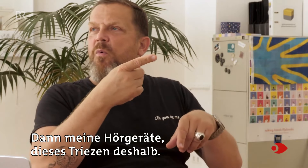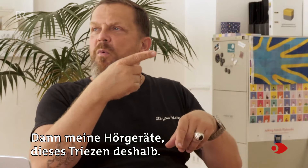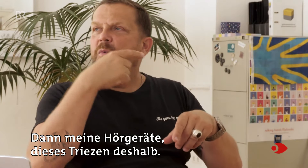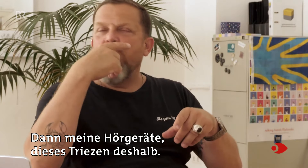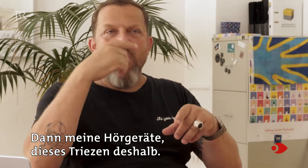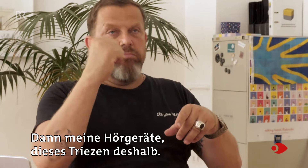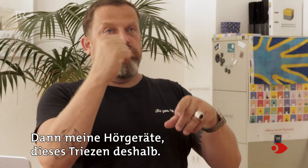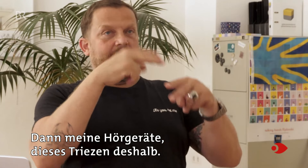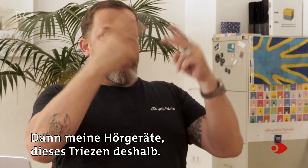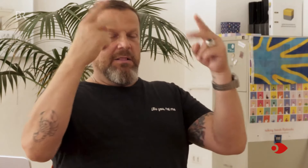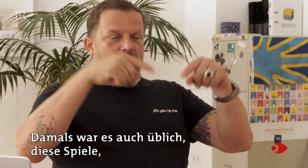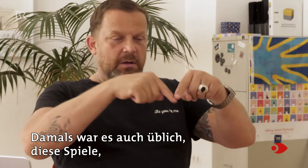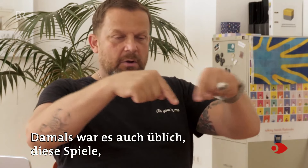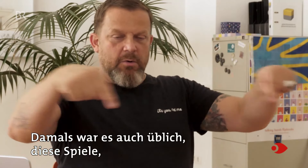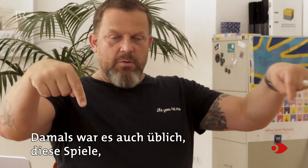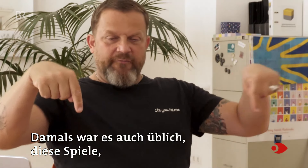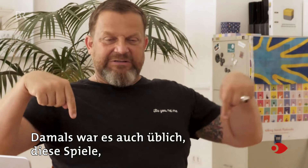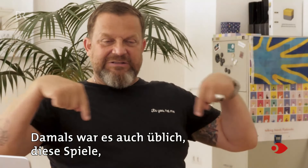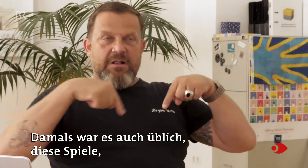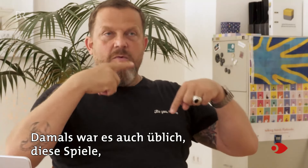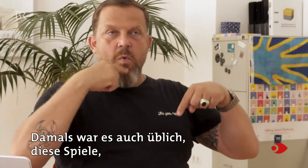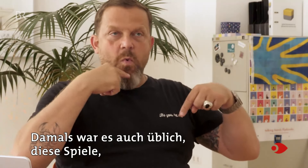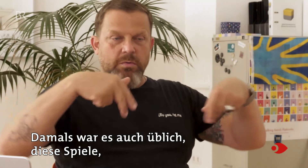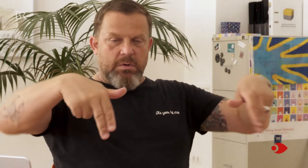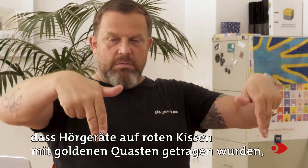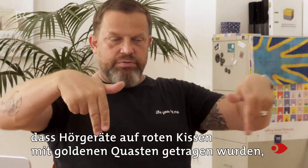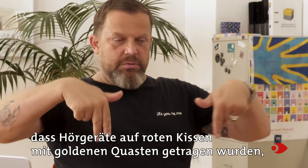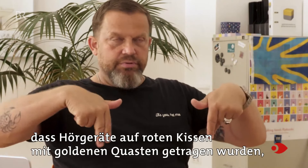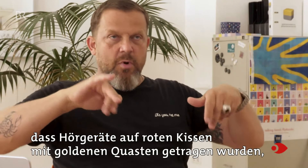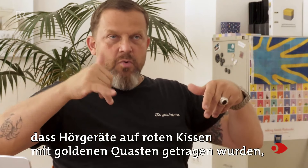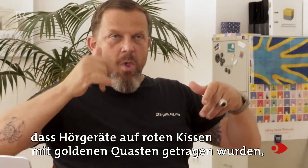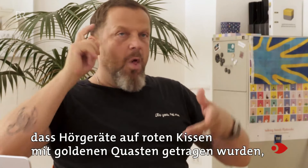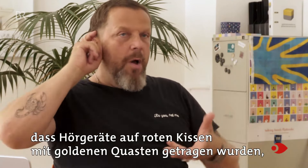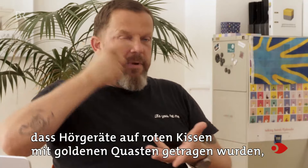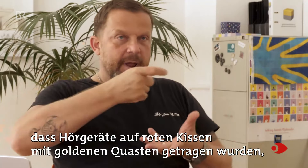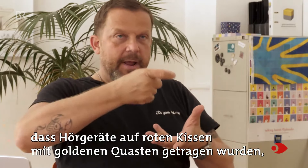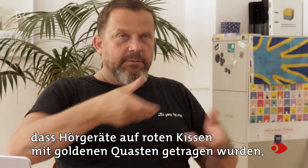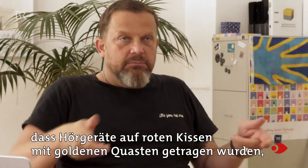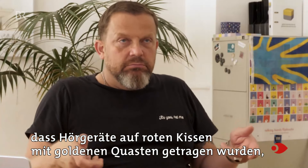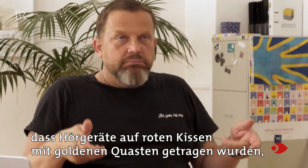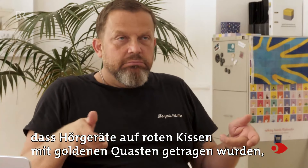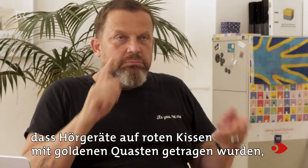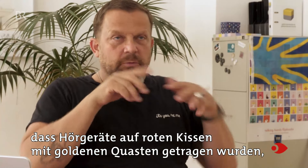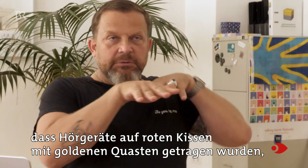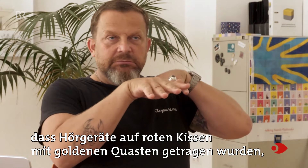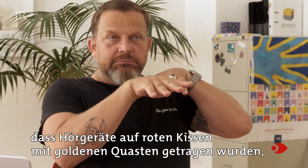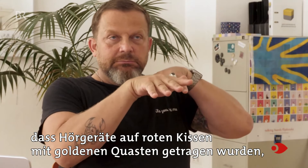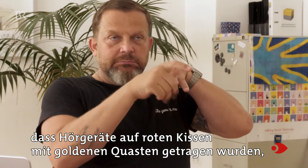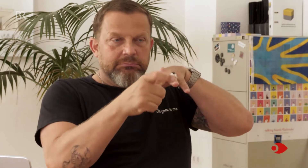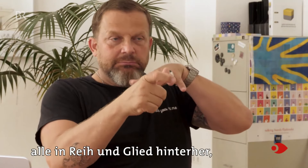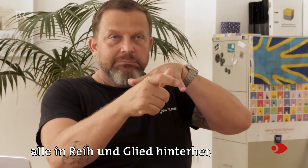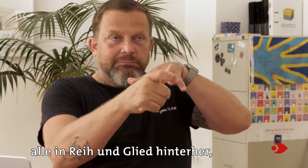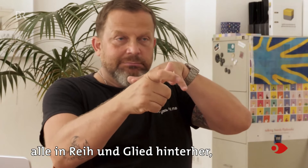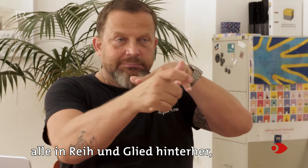dieses Triezen deshalb. Damals war es auch üblich, diese Spiele, dass Hörgeräte auf roten Kissen mit goldenen Quasten getragen wurden, alle in Reih und